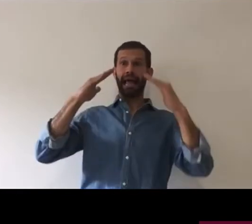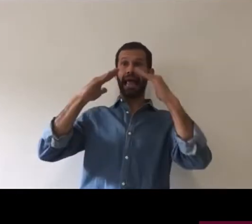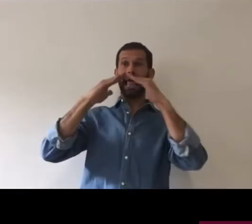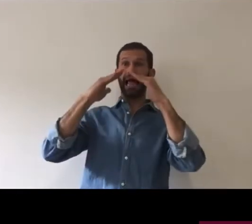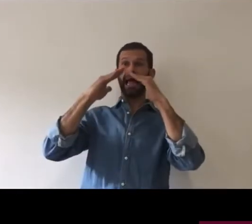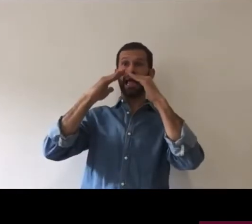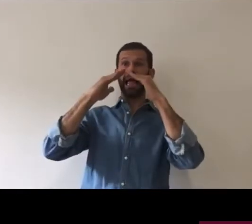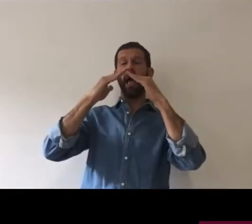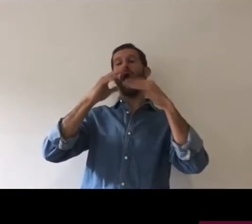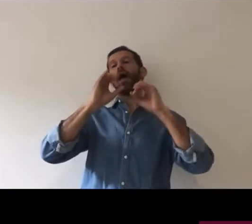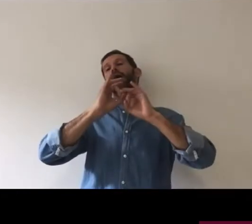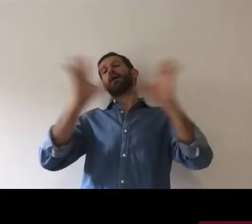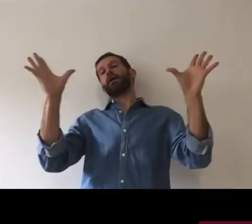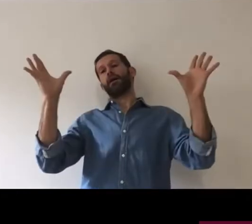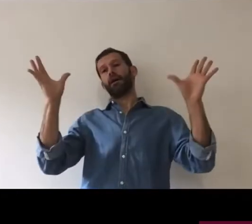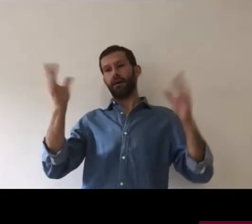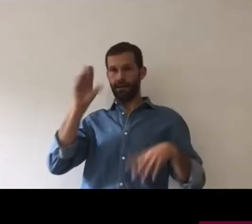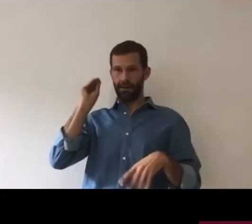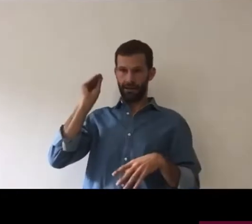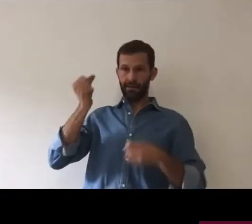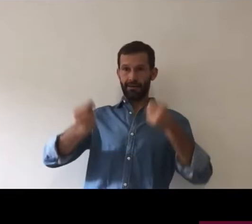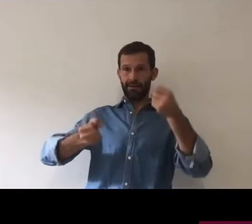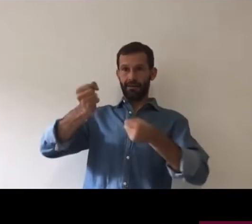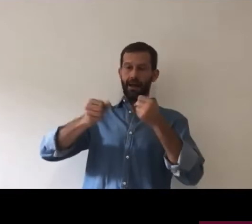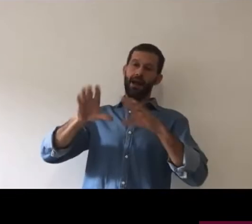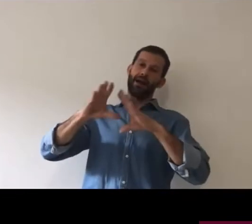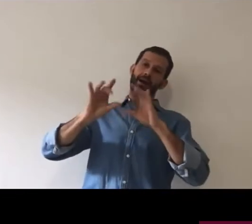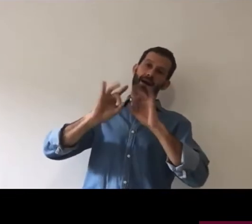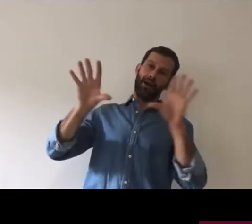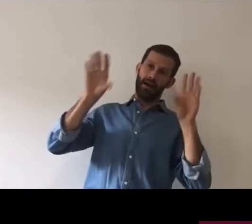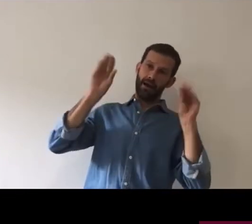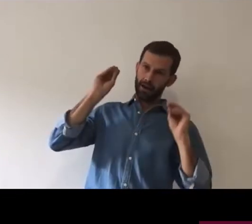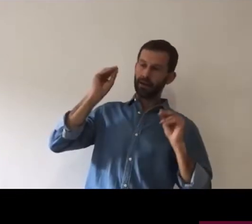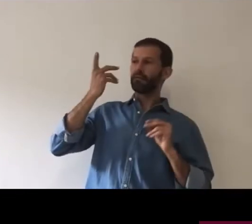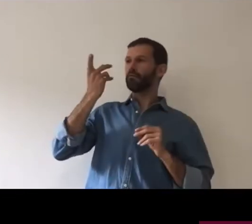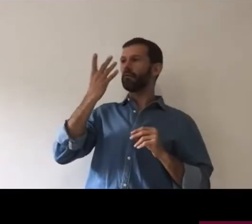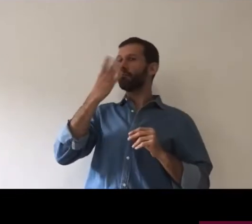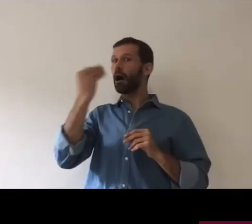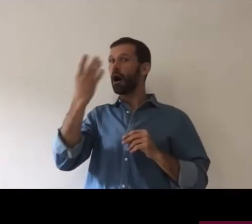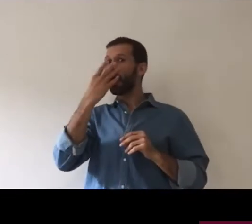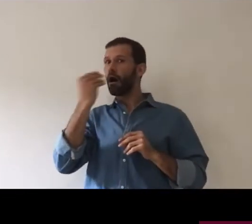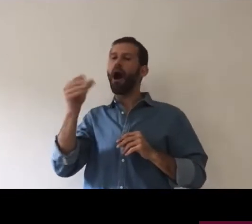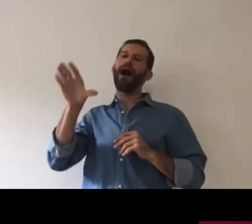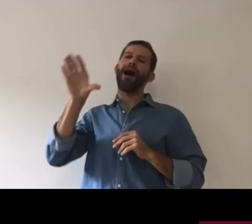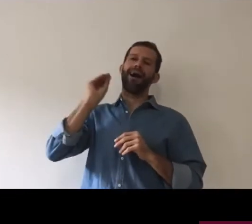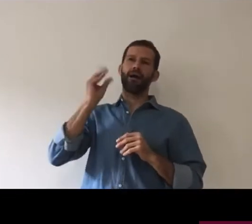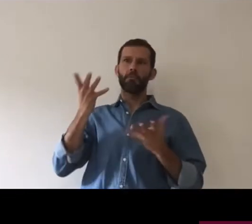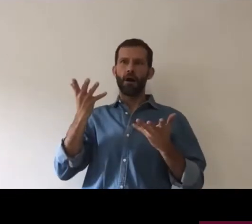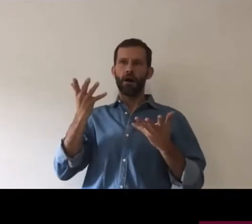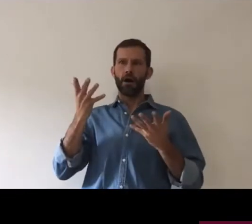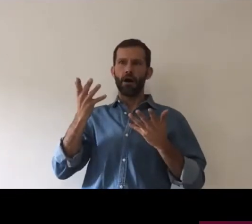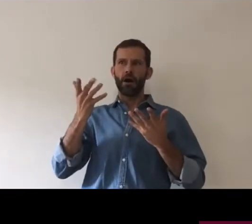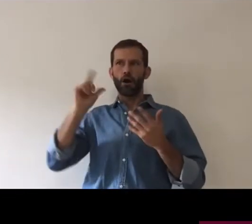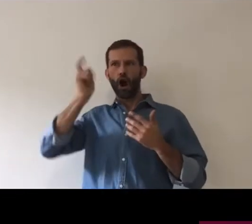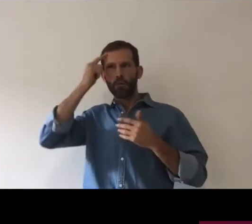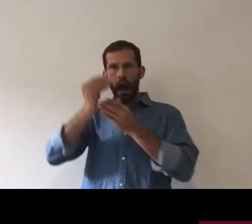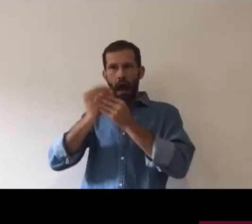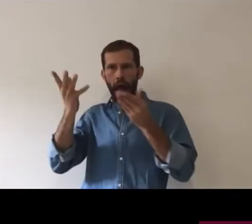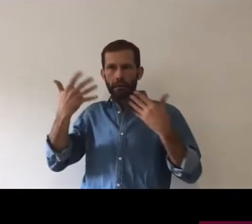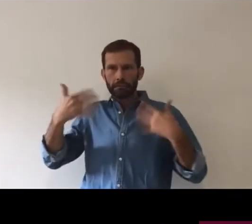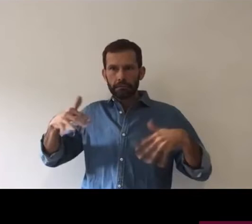Es difícil de entender. No es como este signo que está claramente representado o este otro por su iconicidad o incluso